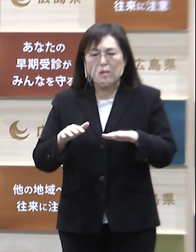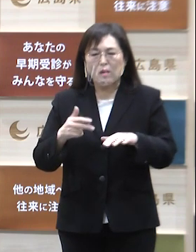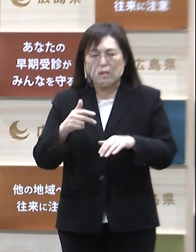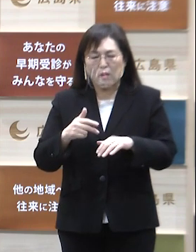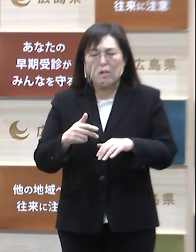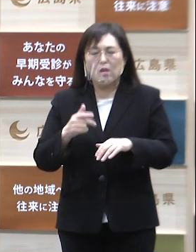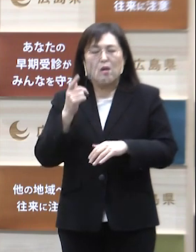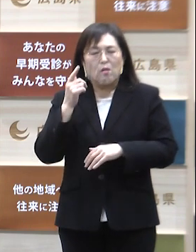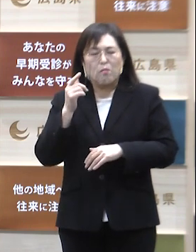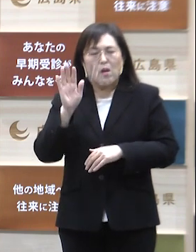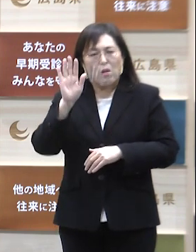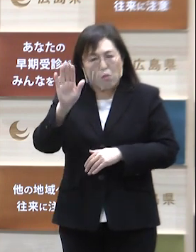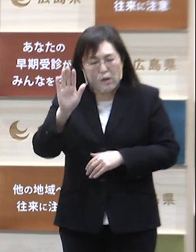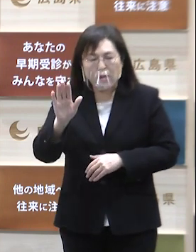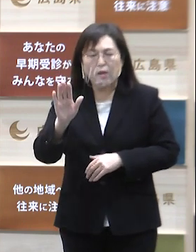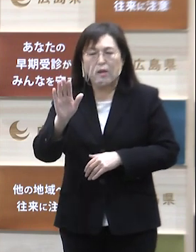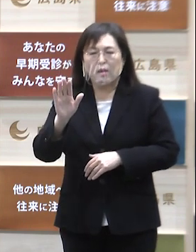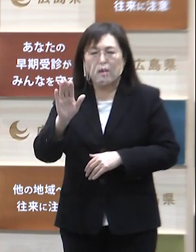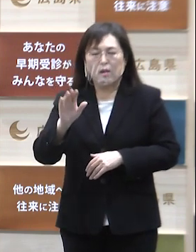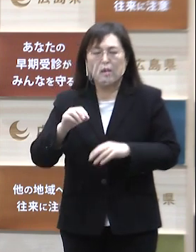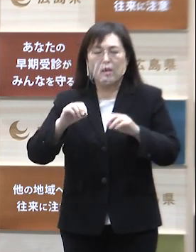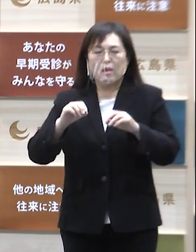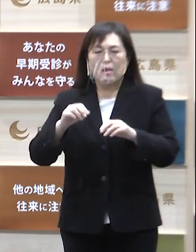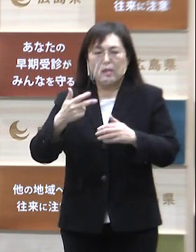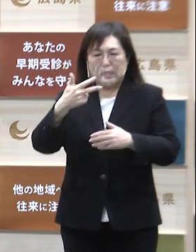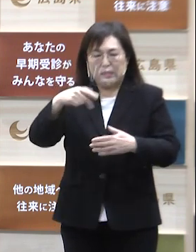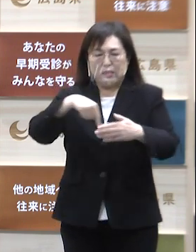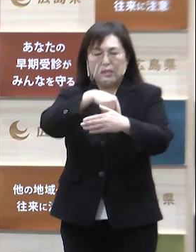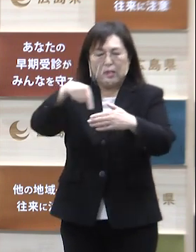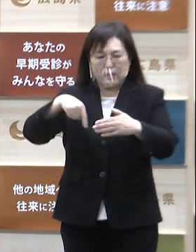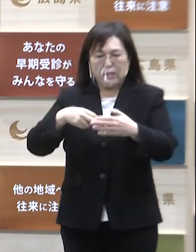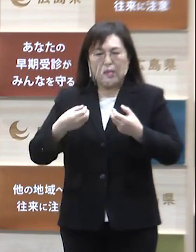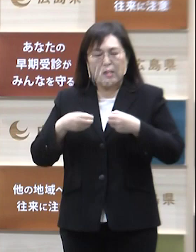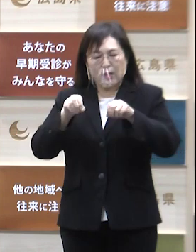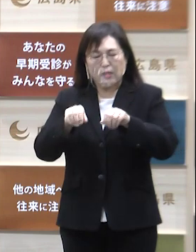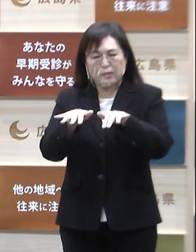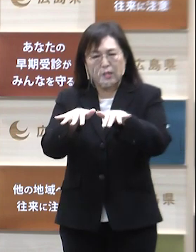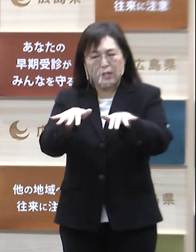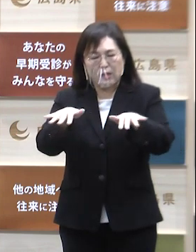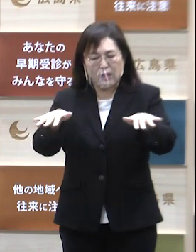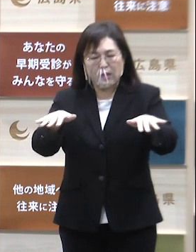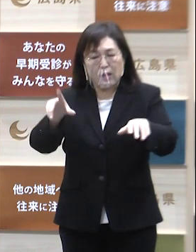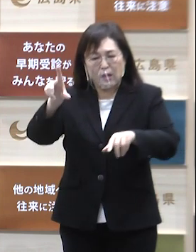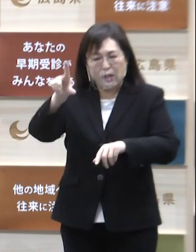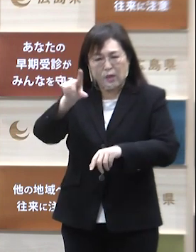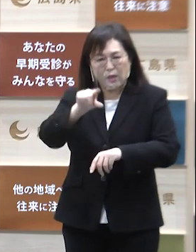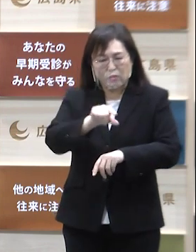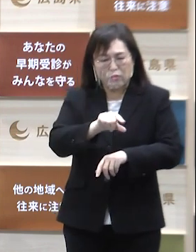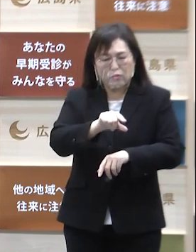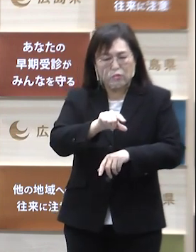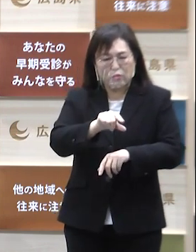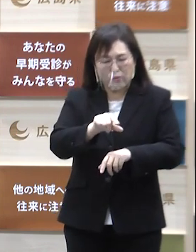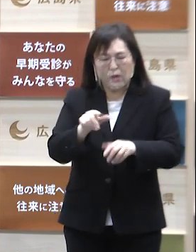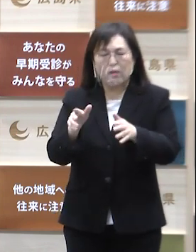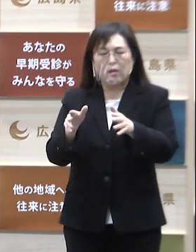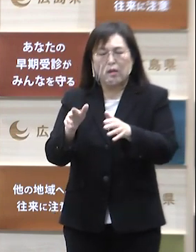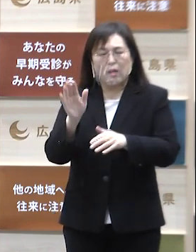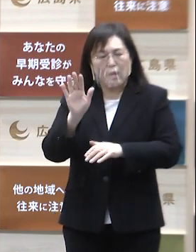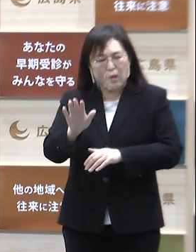ないと言われるような状況になったらですね、これはまた別の話ですけれども、そこは